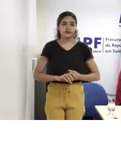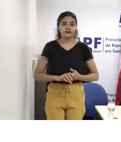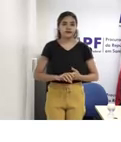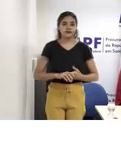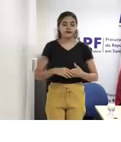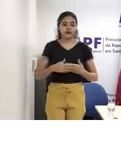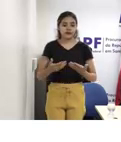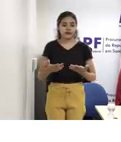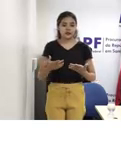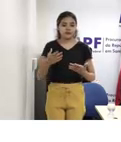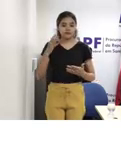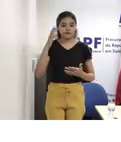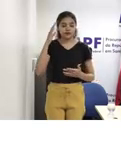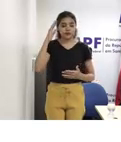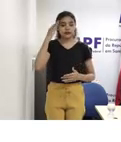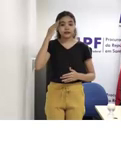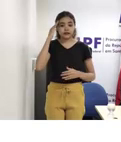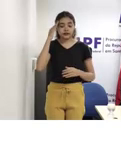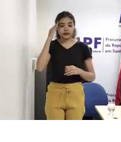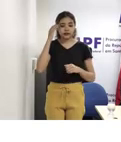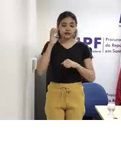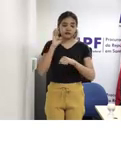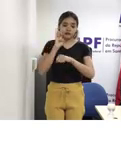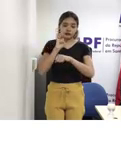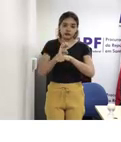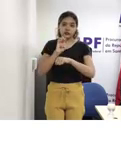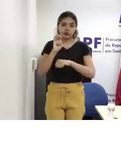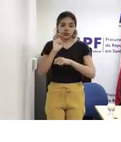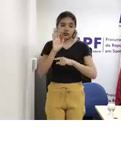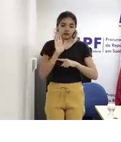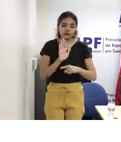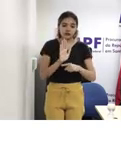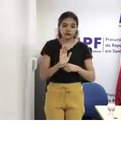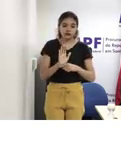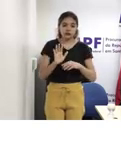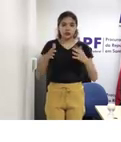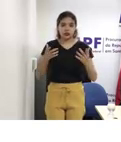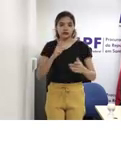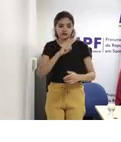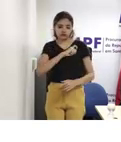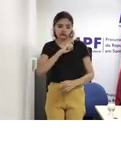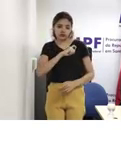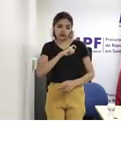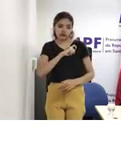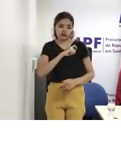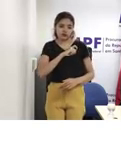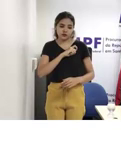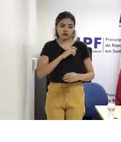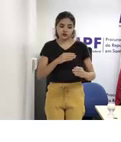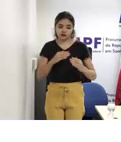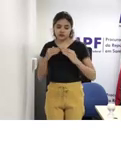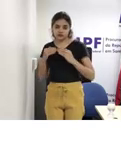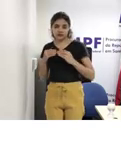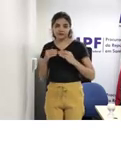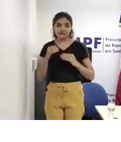o crime o criminoso tende a atuar menos E além disso teve um um autor que